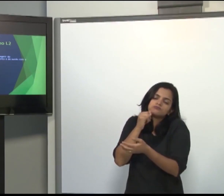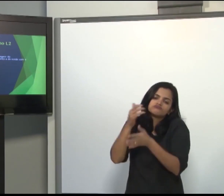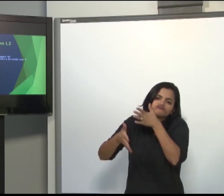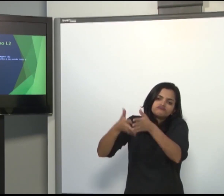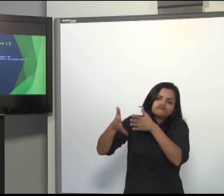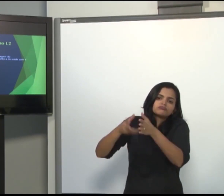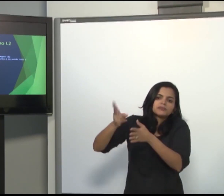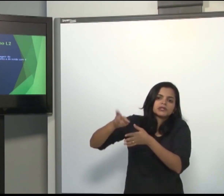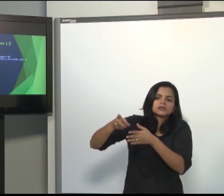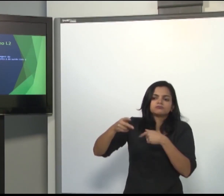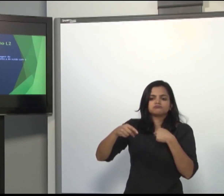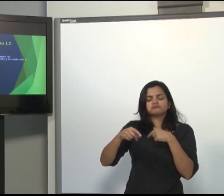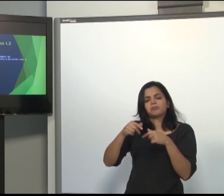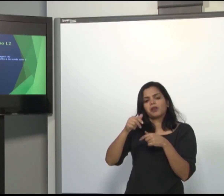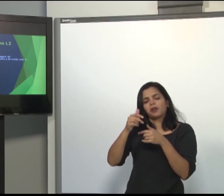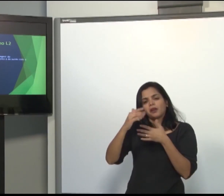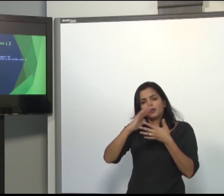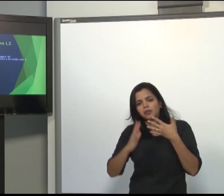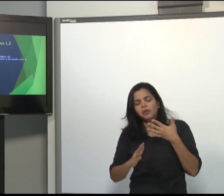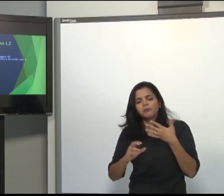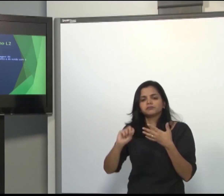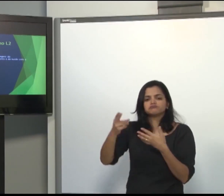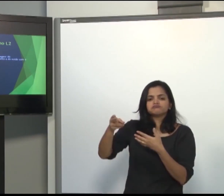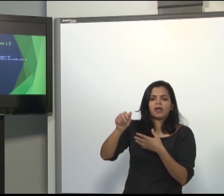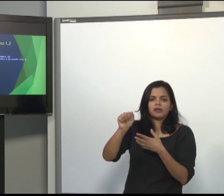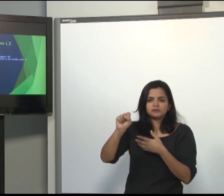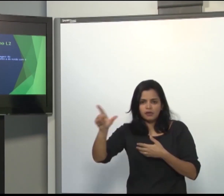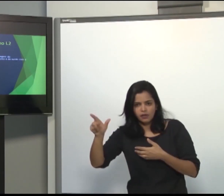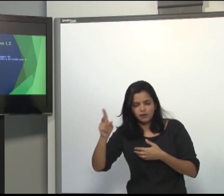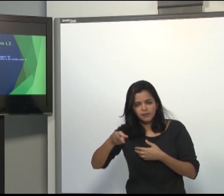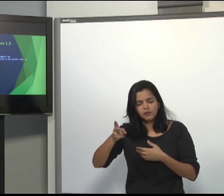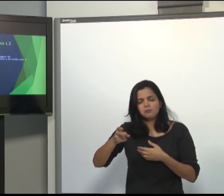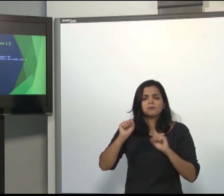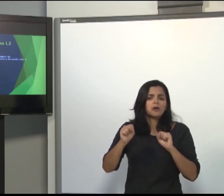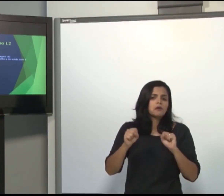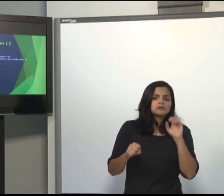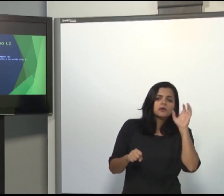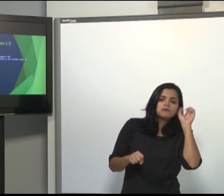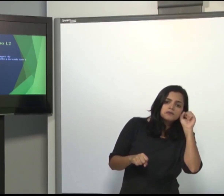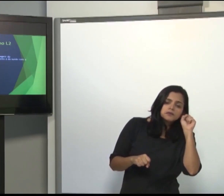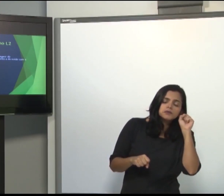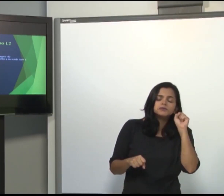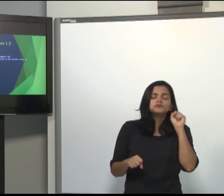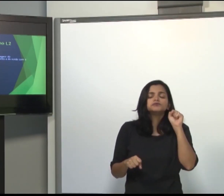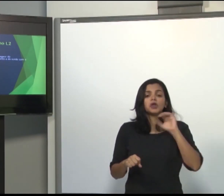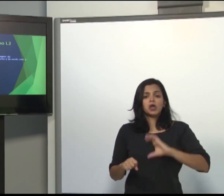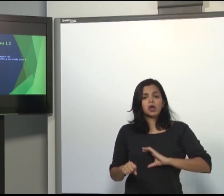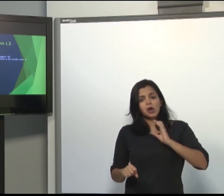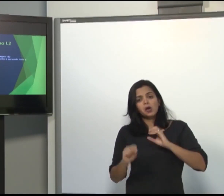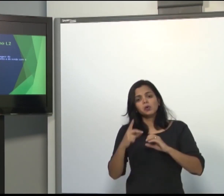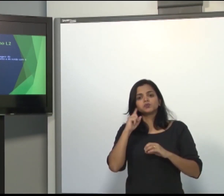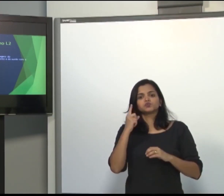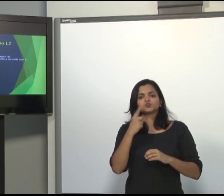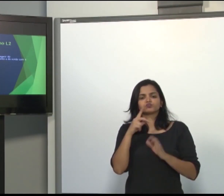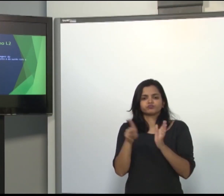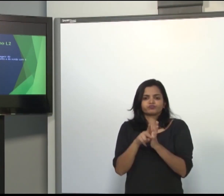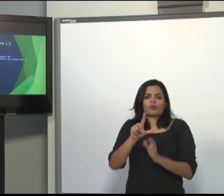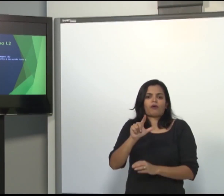ou seja, somente uma língua. Pode ser a Libras, língua de sinais americana, para ouvinte o